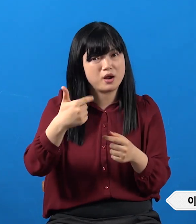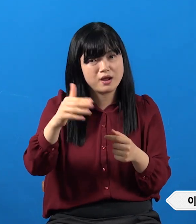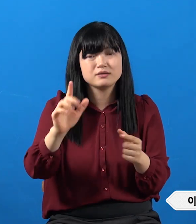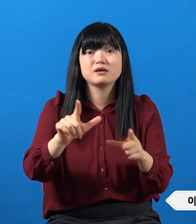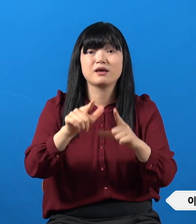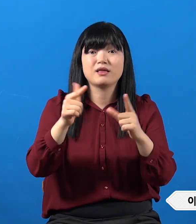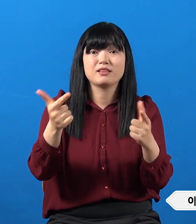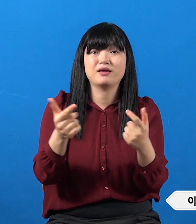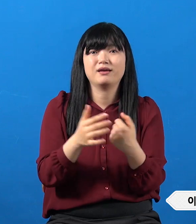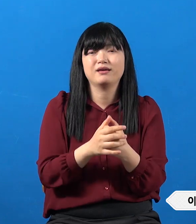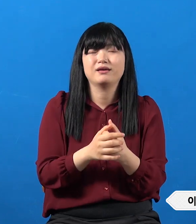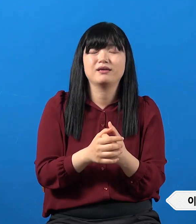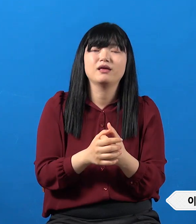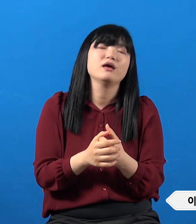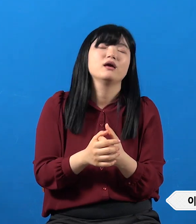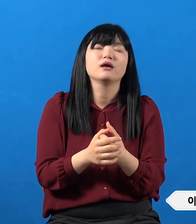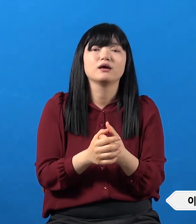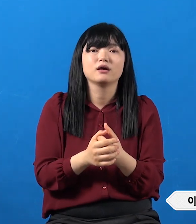turning back.